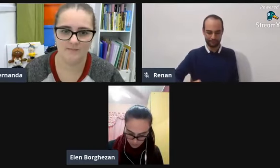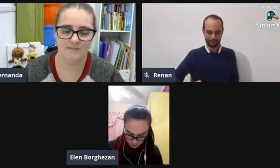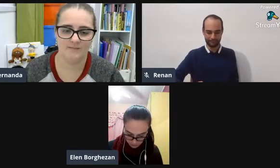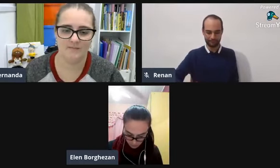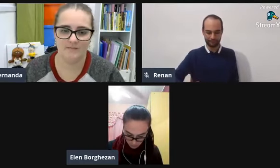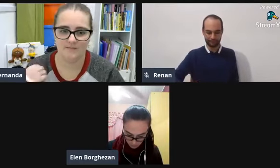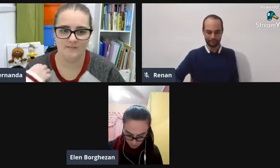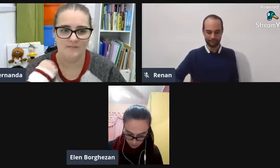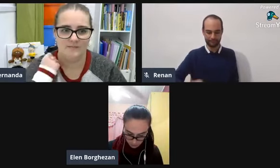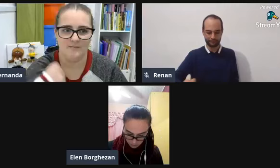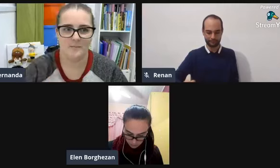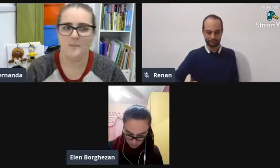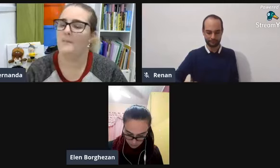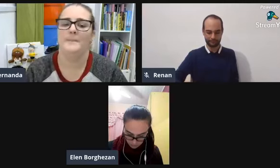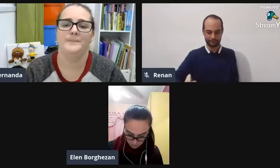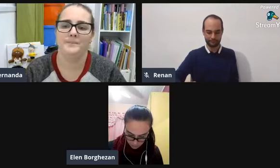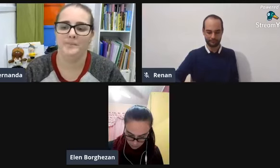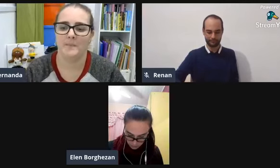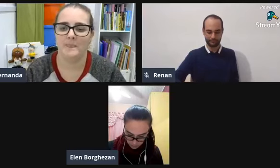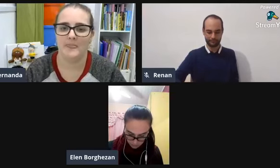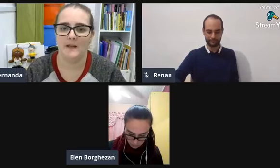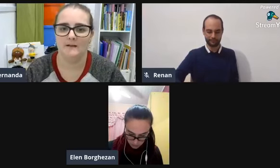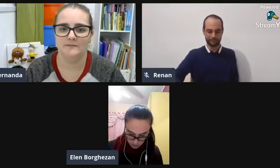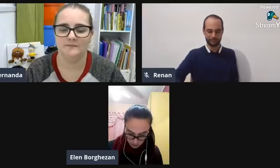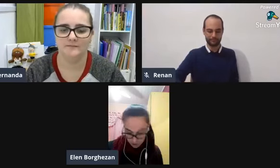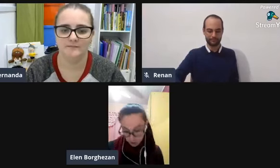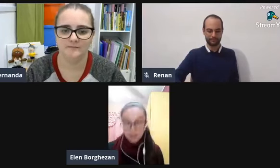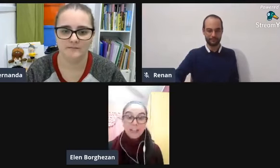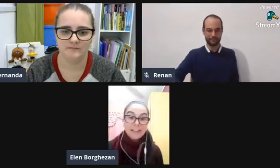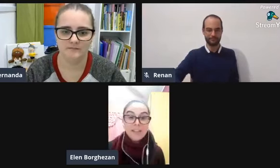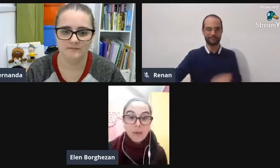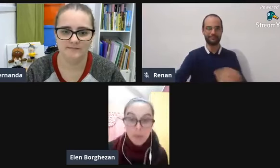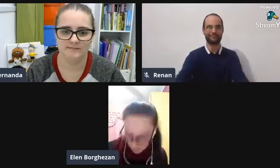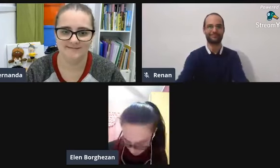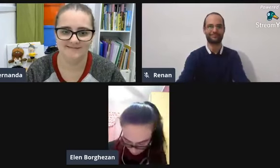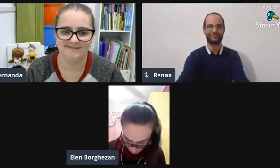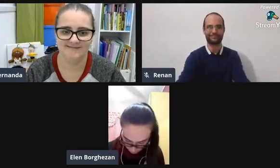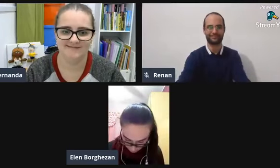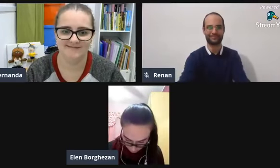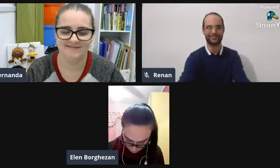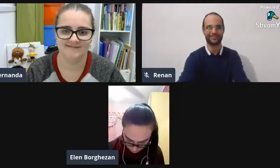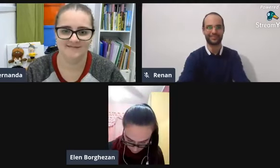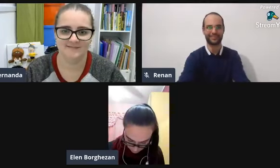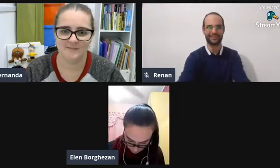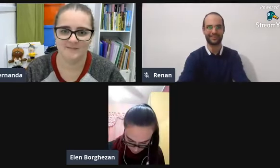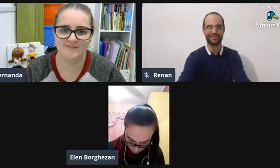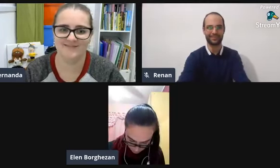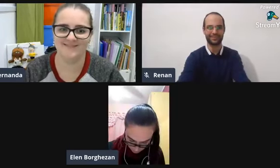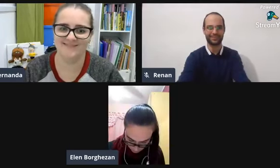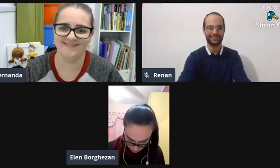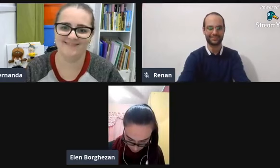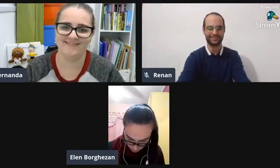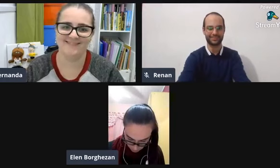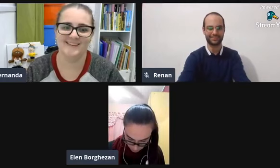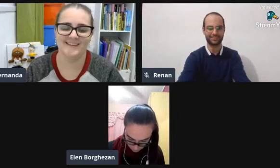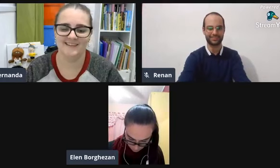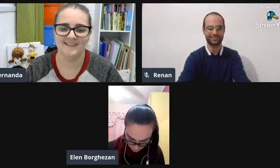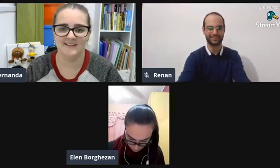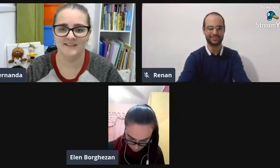Procurar Fernanda Falkowski. Fernanda Cristina Falkowski, peraí.